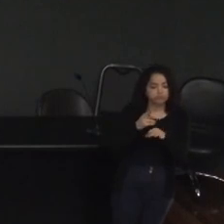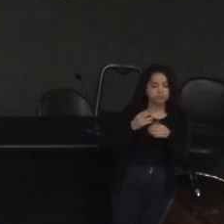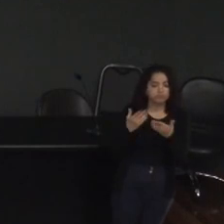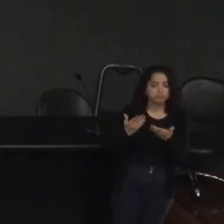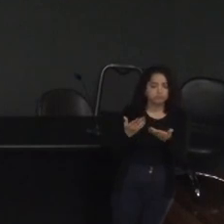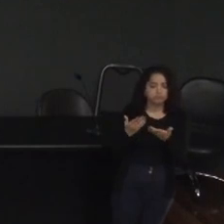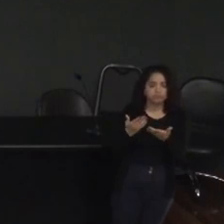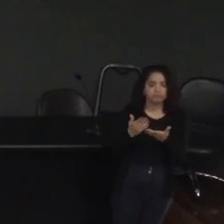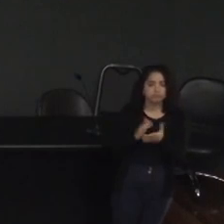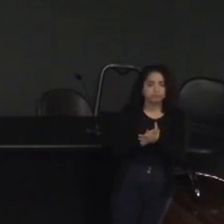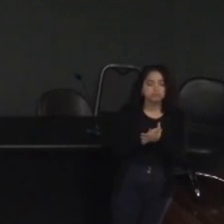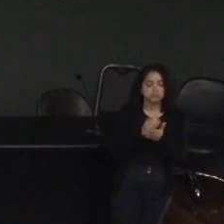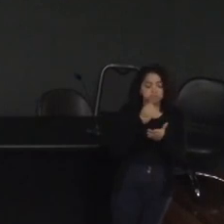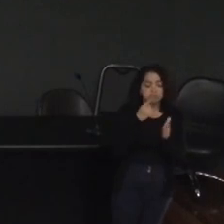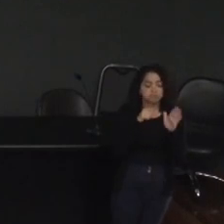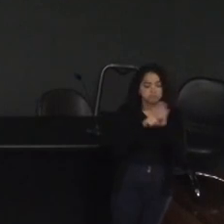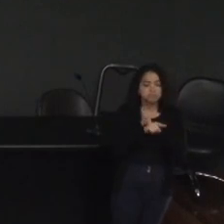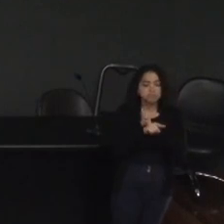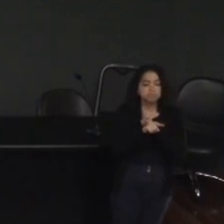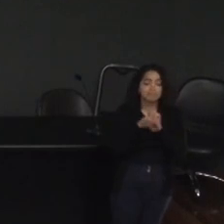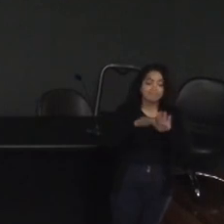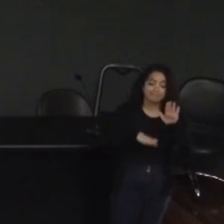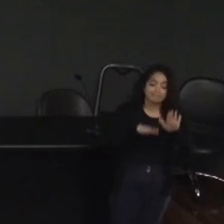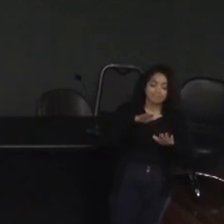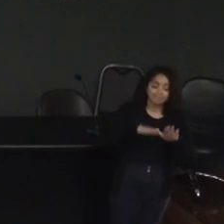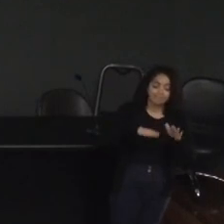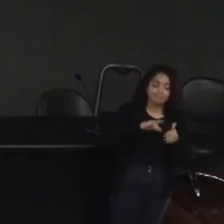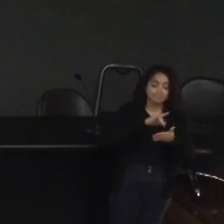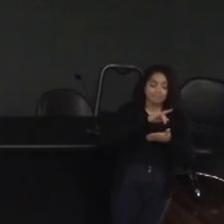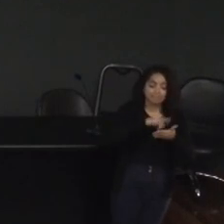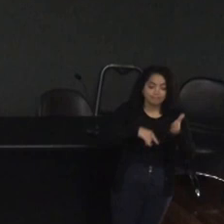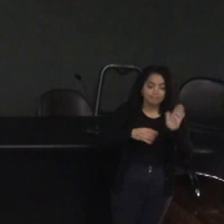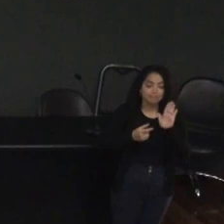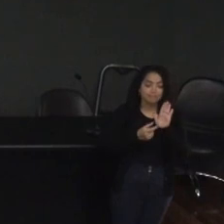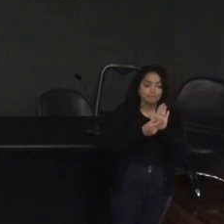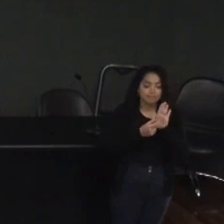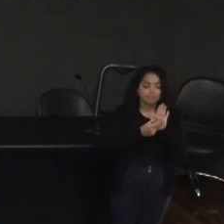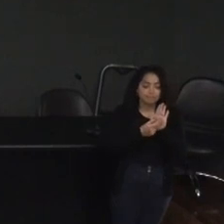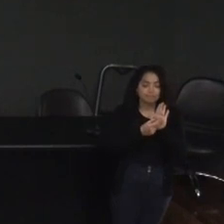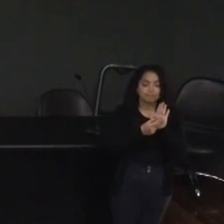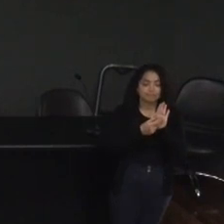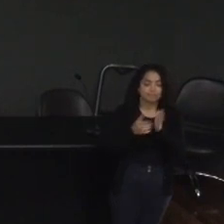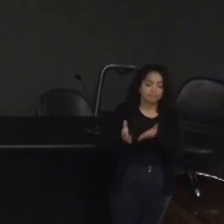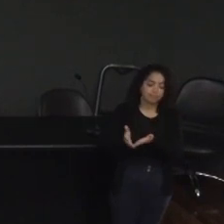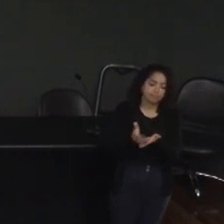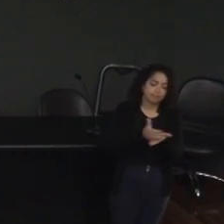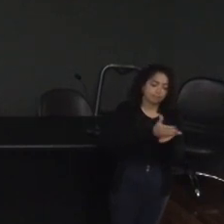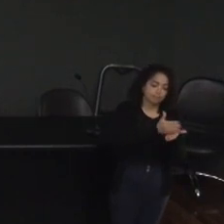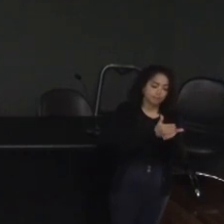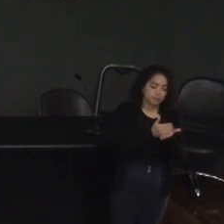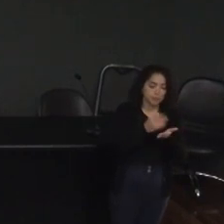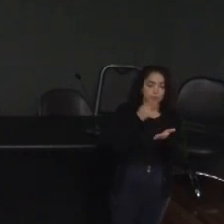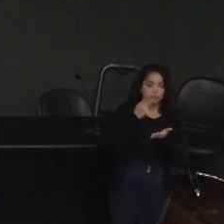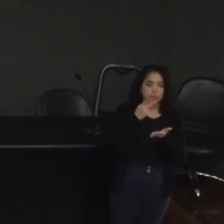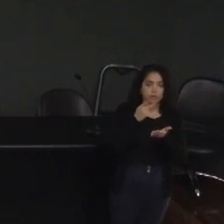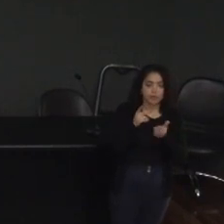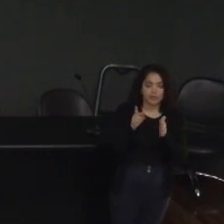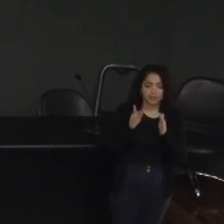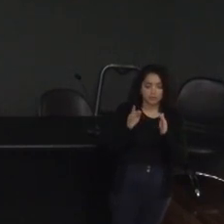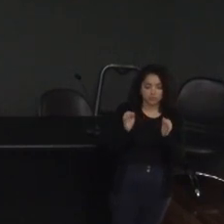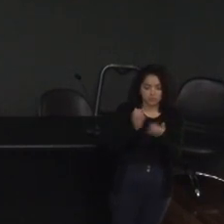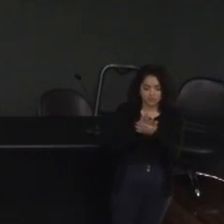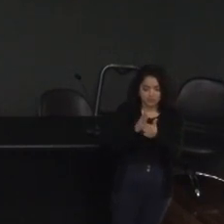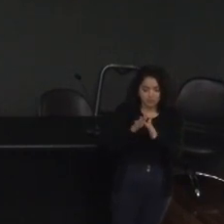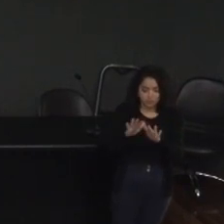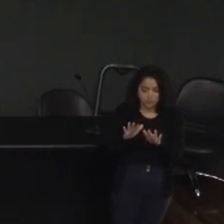perfeita tô perguntando é muito boa Daí depende do dado que está sendo tratado porque porque quando você vai falar de eliminação se esse